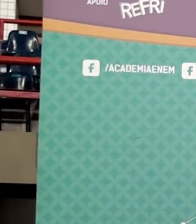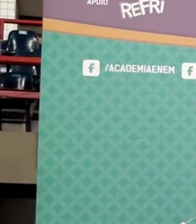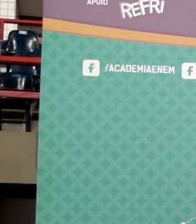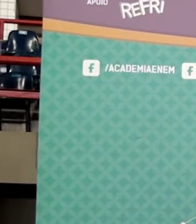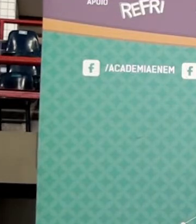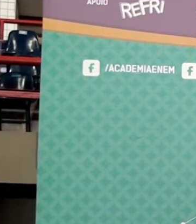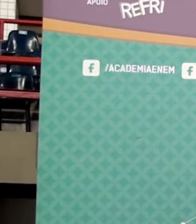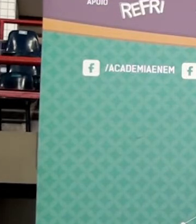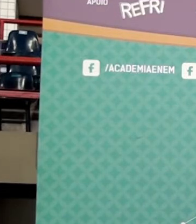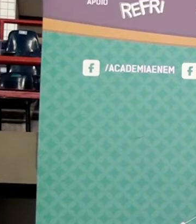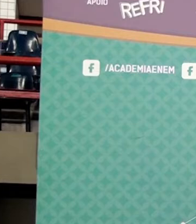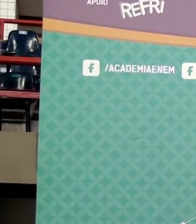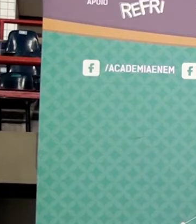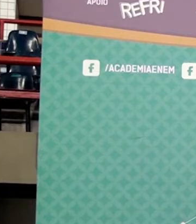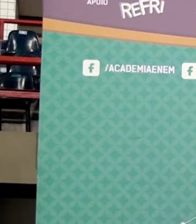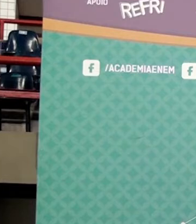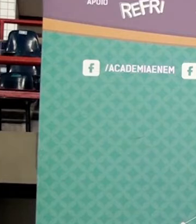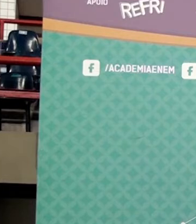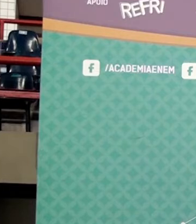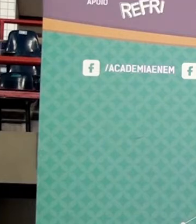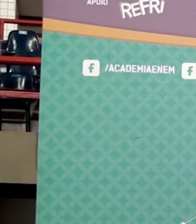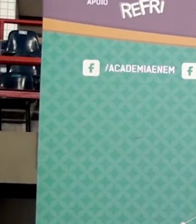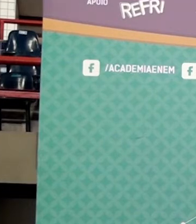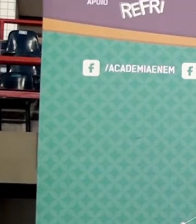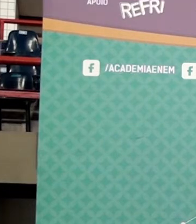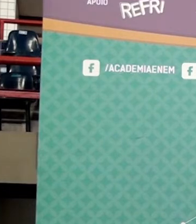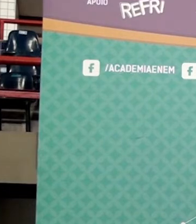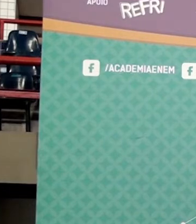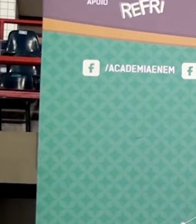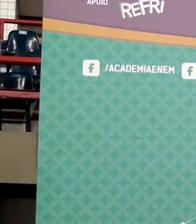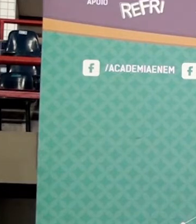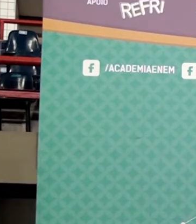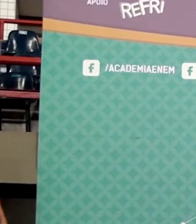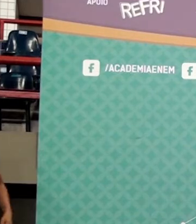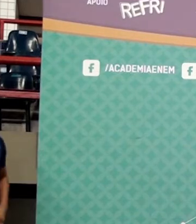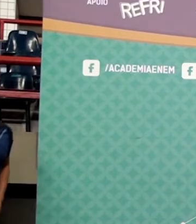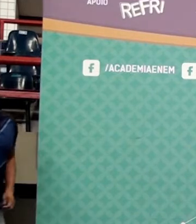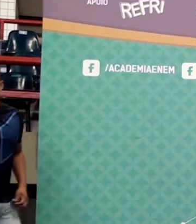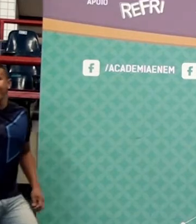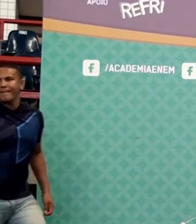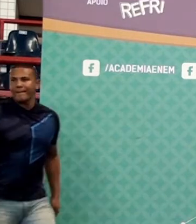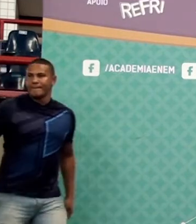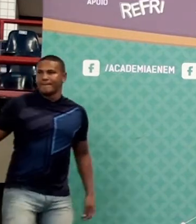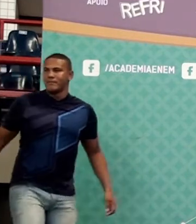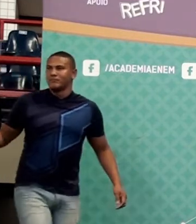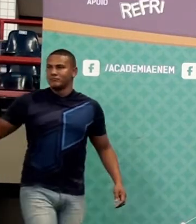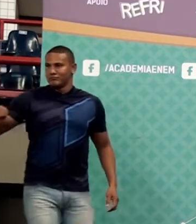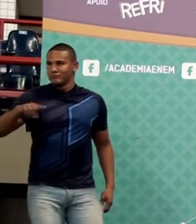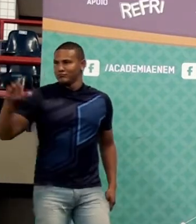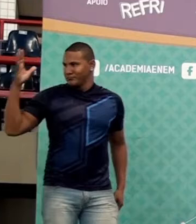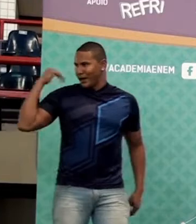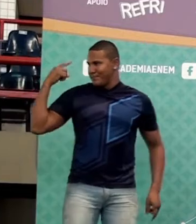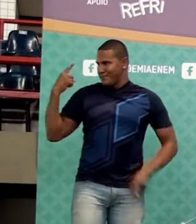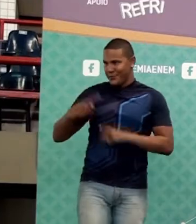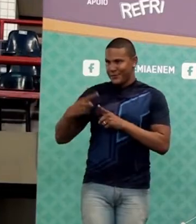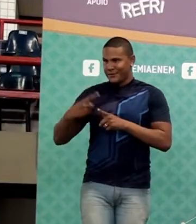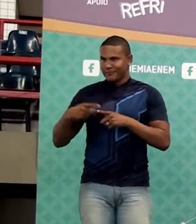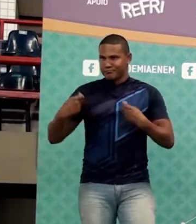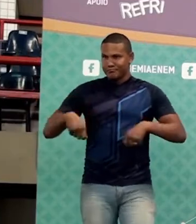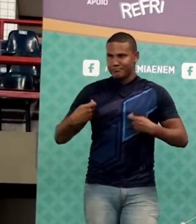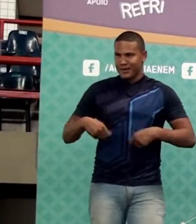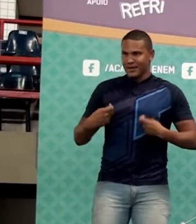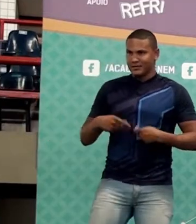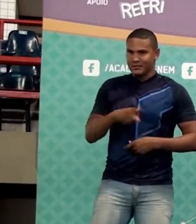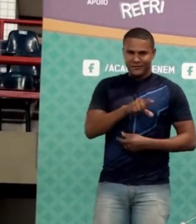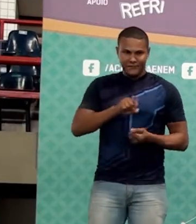agora? Por que a gente precisa fazer isso entre uma aula e outra? É o motivo da nossa